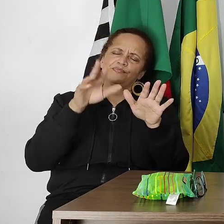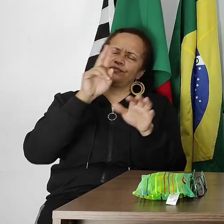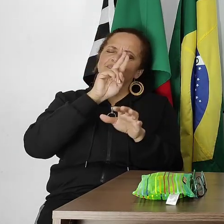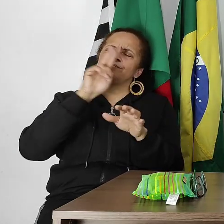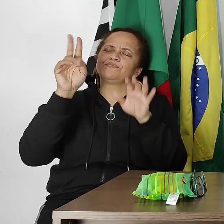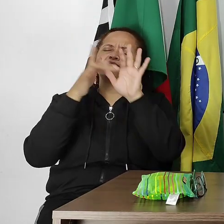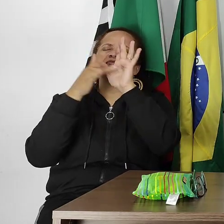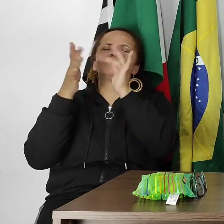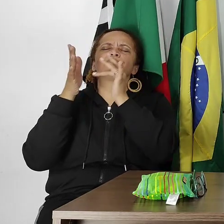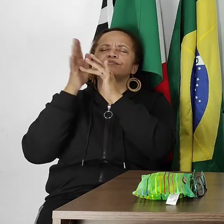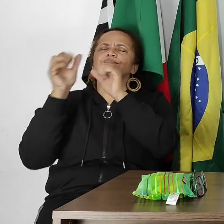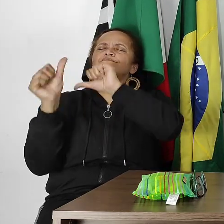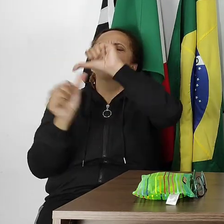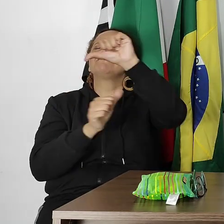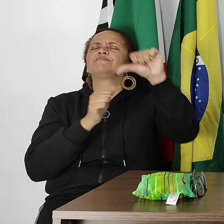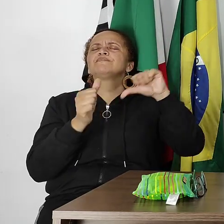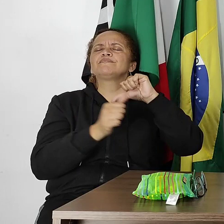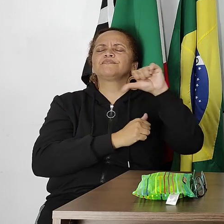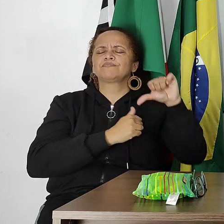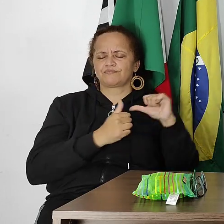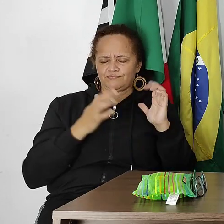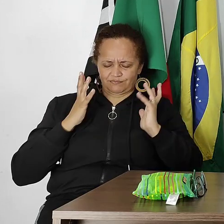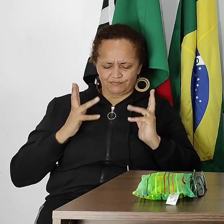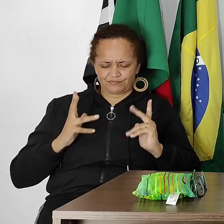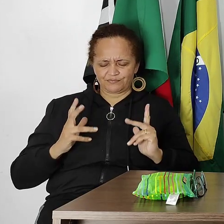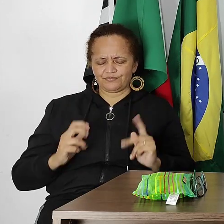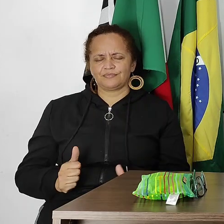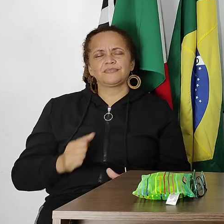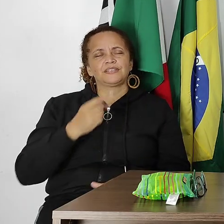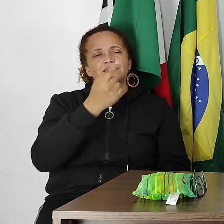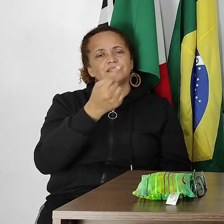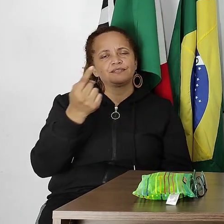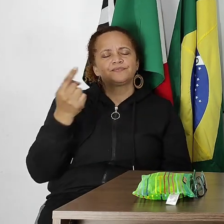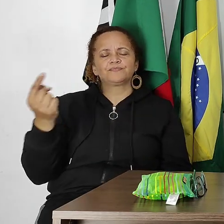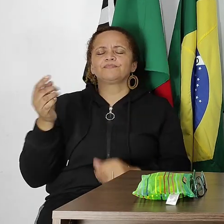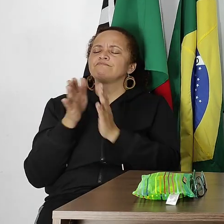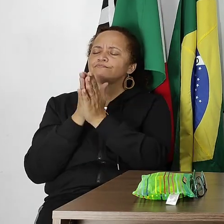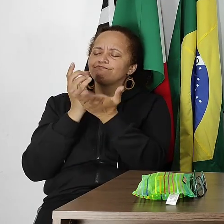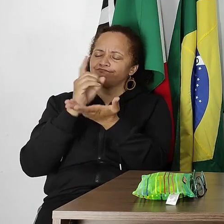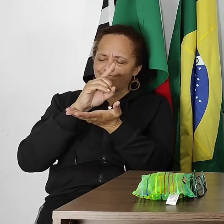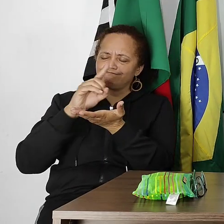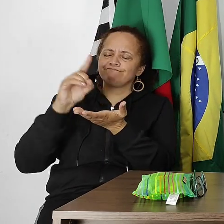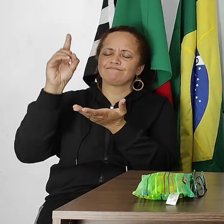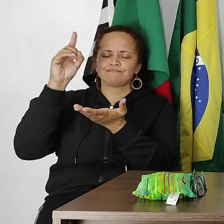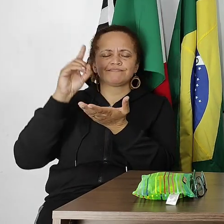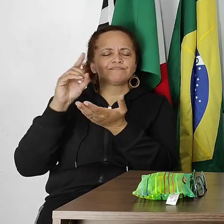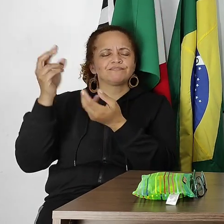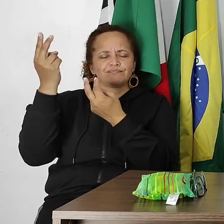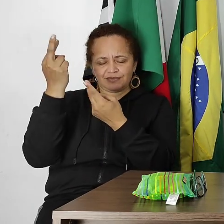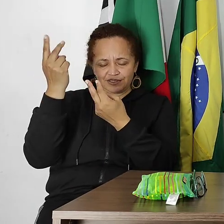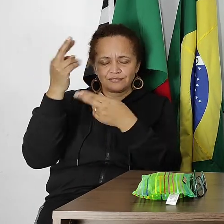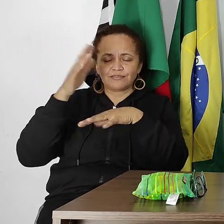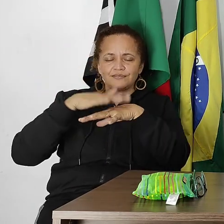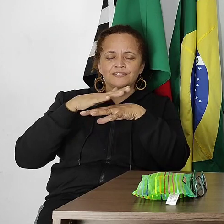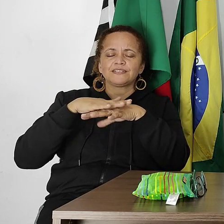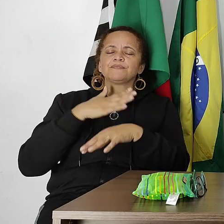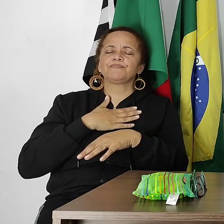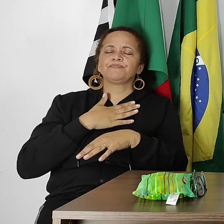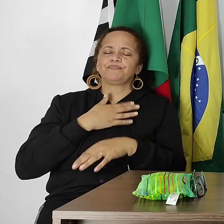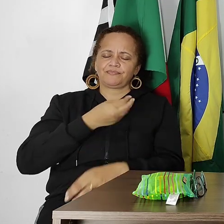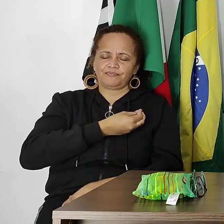Jesus libertar, transformar, Senhor, através da Tua palavra, Pai. Assim como o Senhor fez na minha vida, na vida da